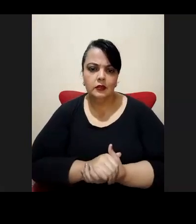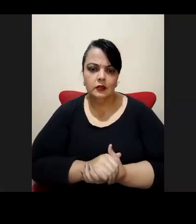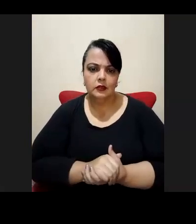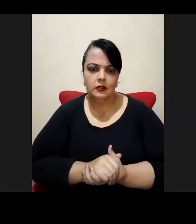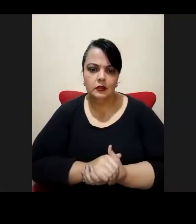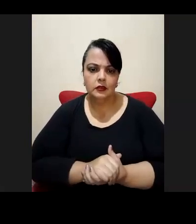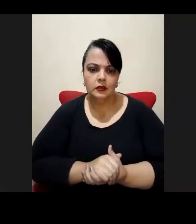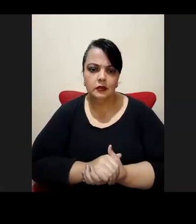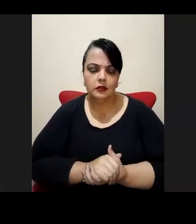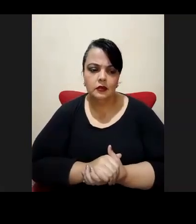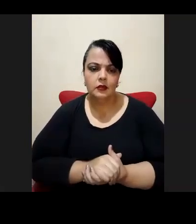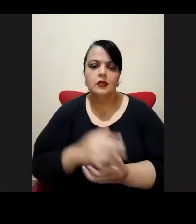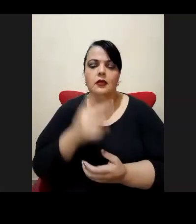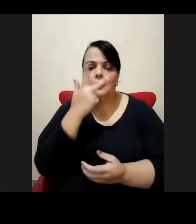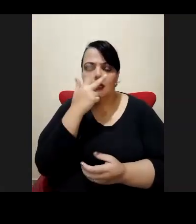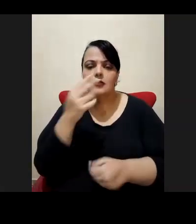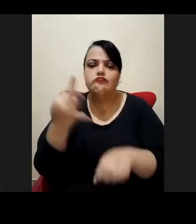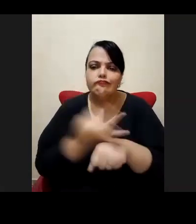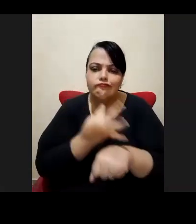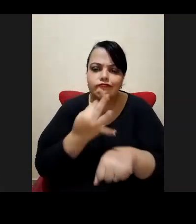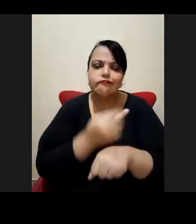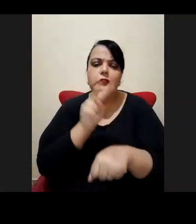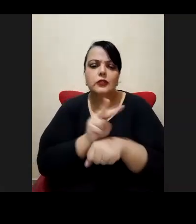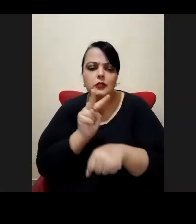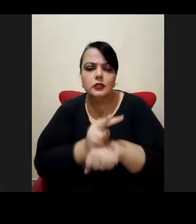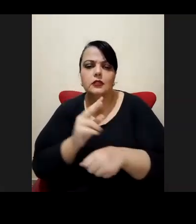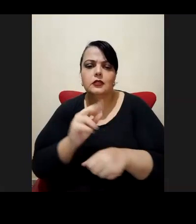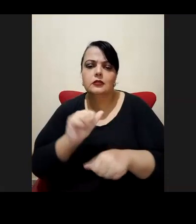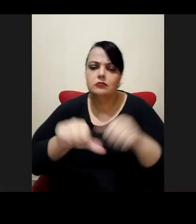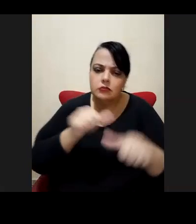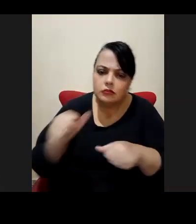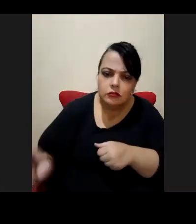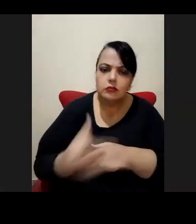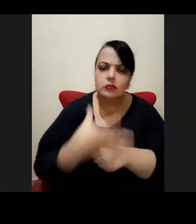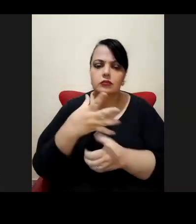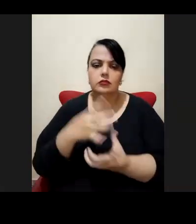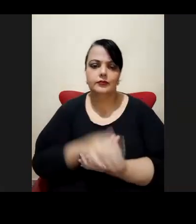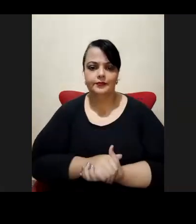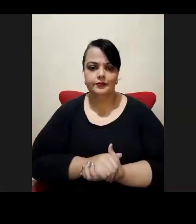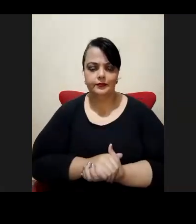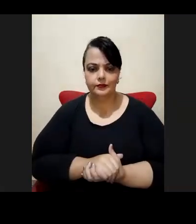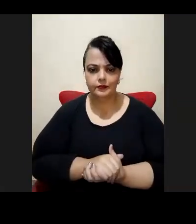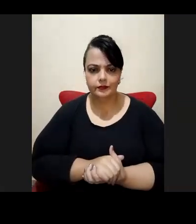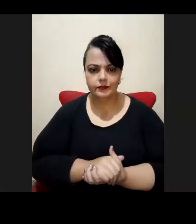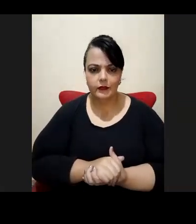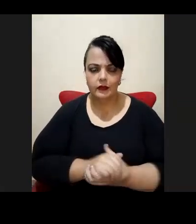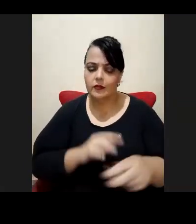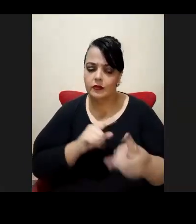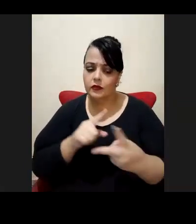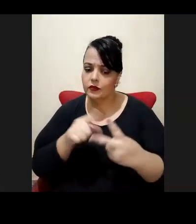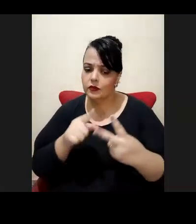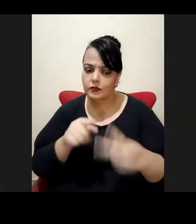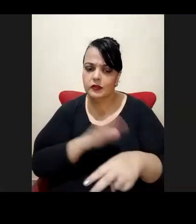a resiliência, né? Vocês sabem que dois momentos são muito frágeis ou são